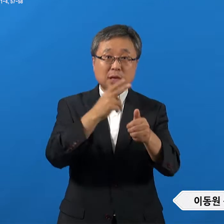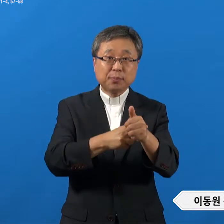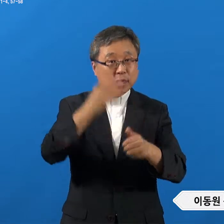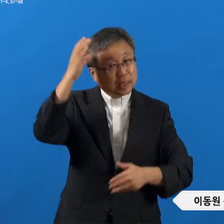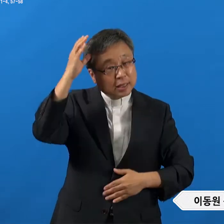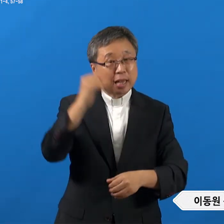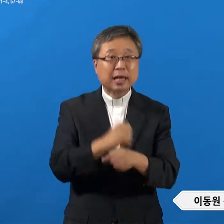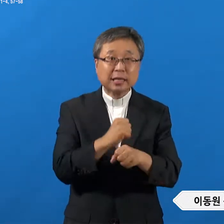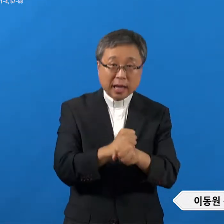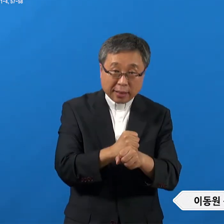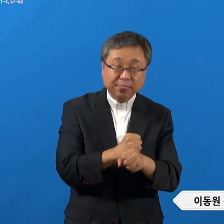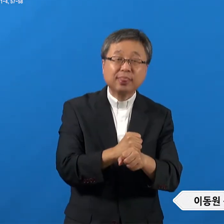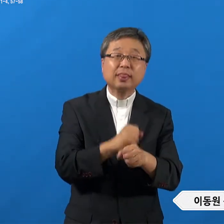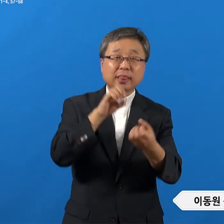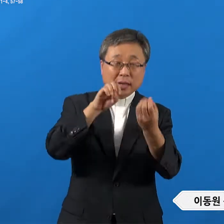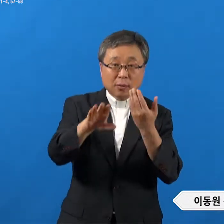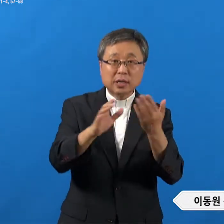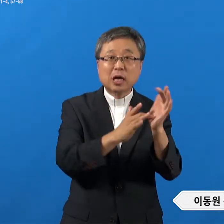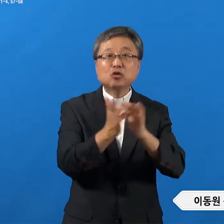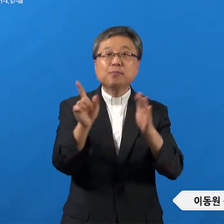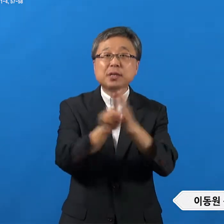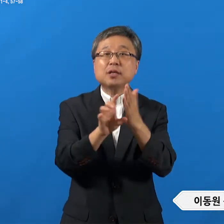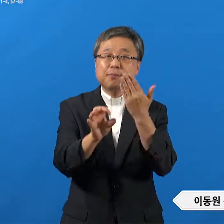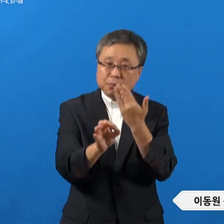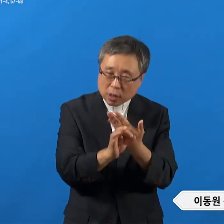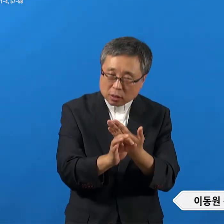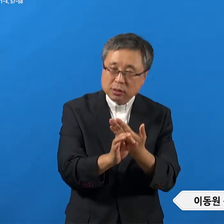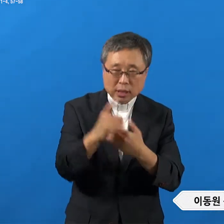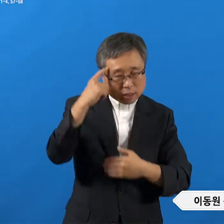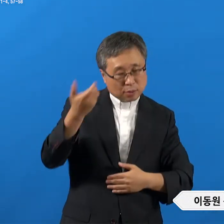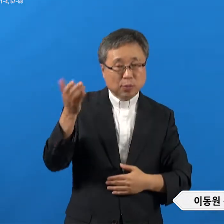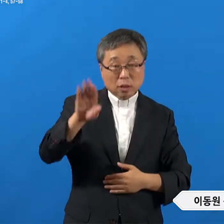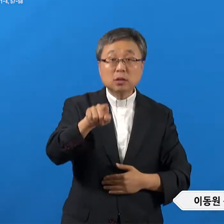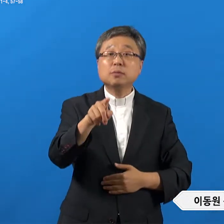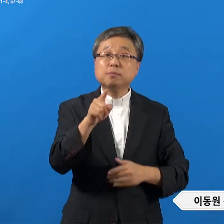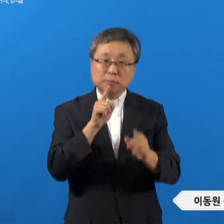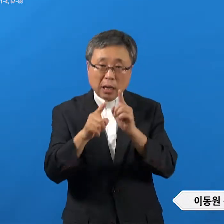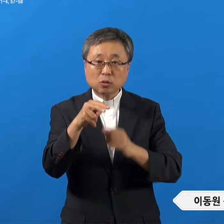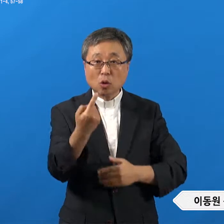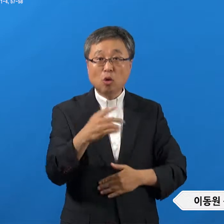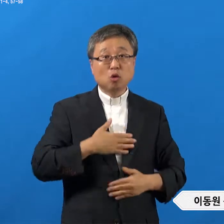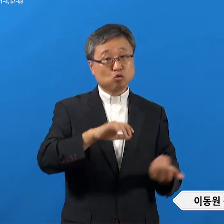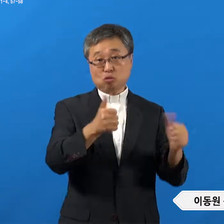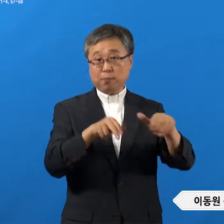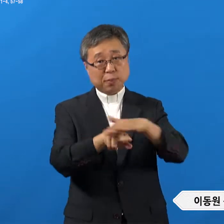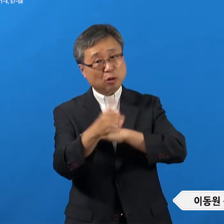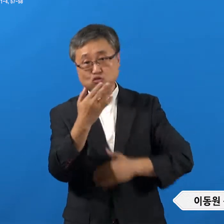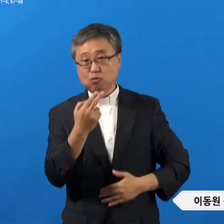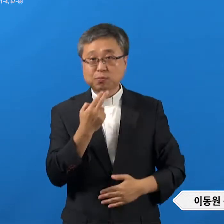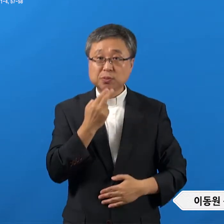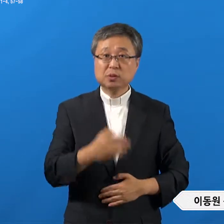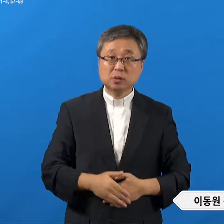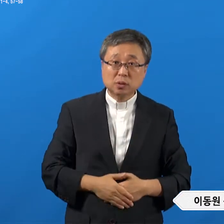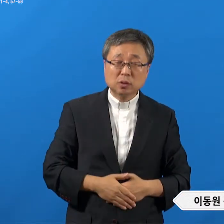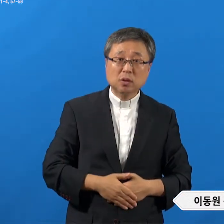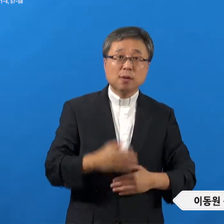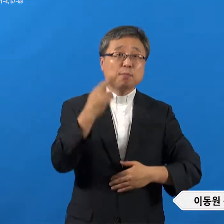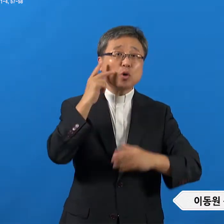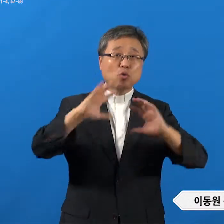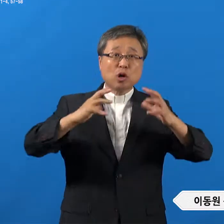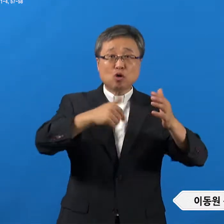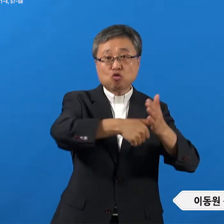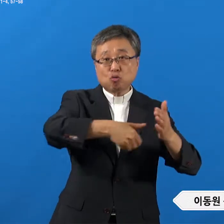기대한 정답은 예수 믿음으로 였습니다마는 그 말도 정답입니다. 죽음 피할 수가 없습니다. 미국의